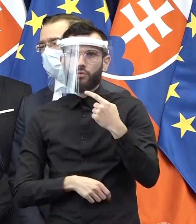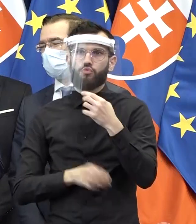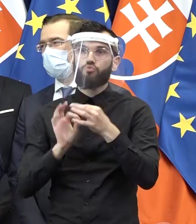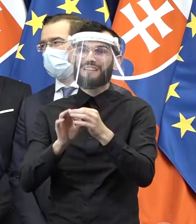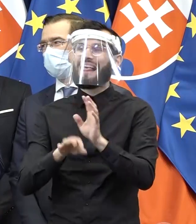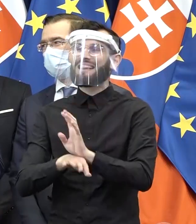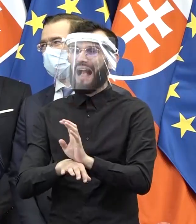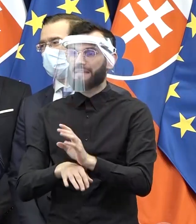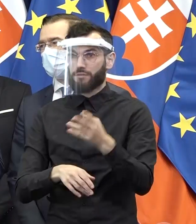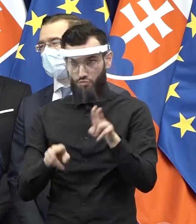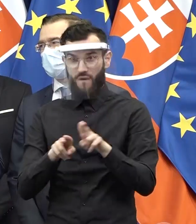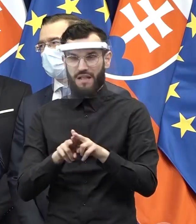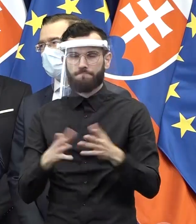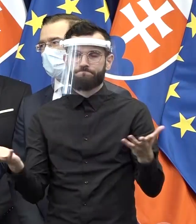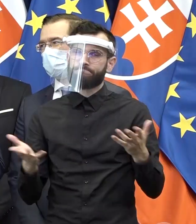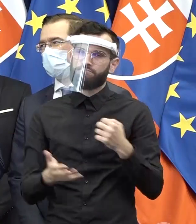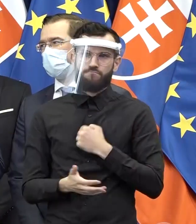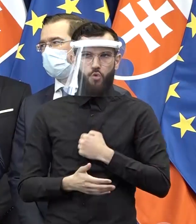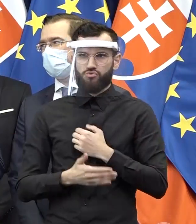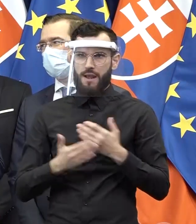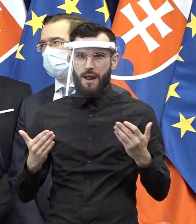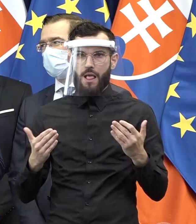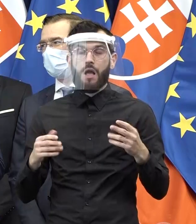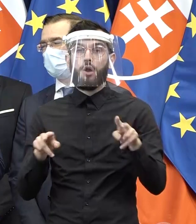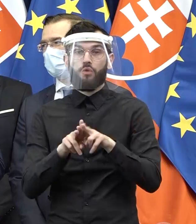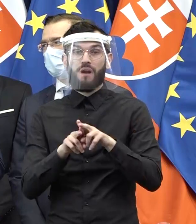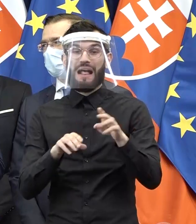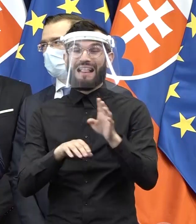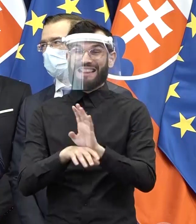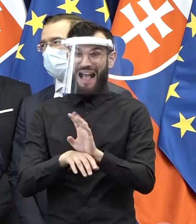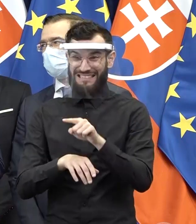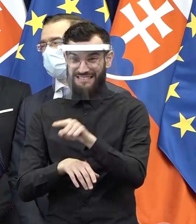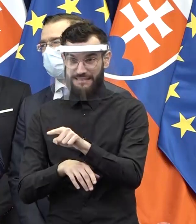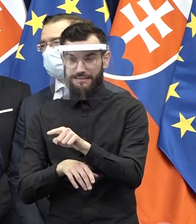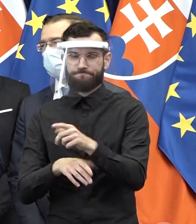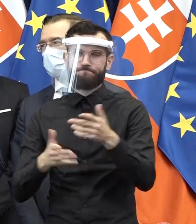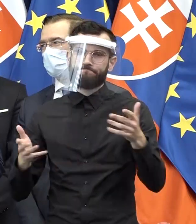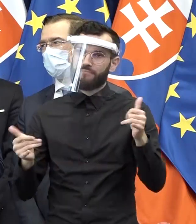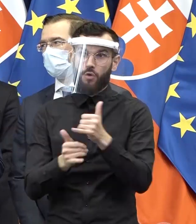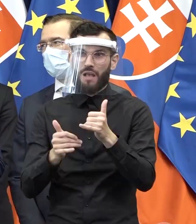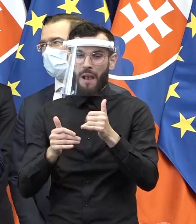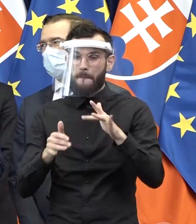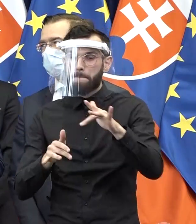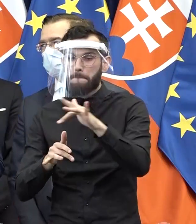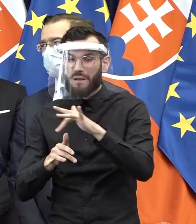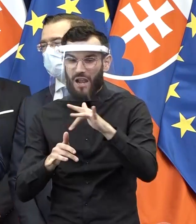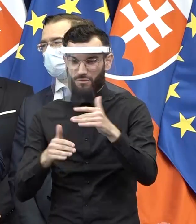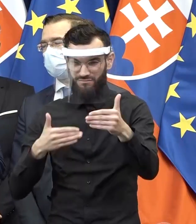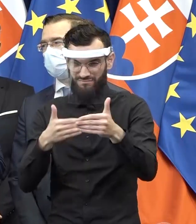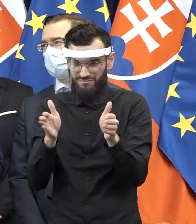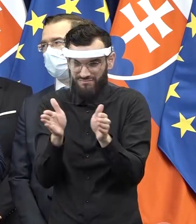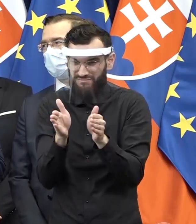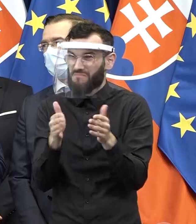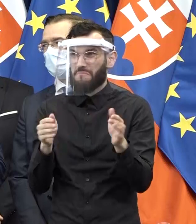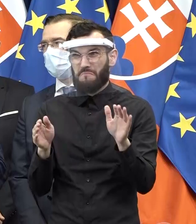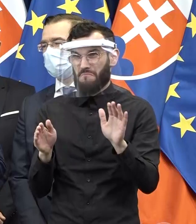taxikároch. Bohužiaľ sme konštaktovali, že v tom taxíku naozaj je ten priestor veľmi malý a to